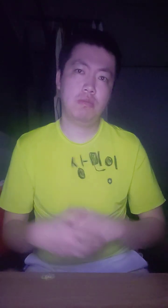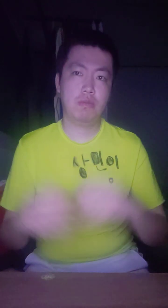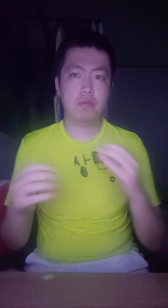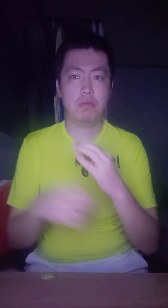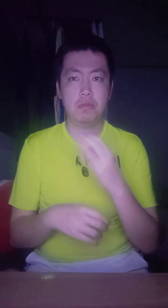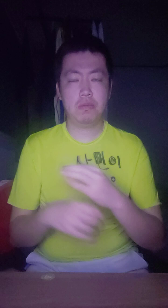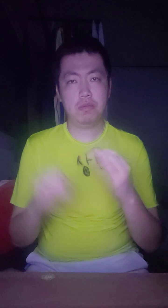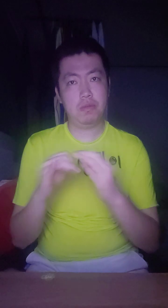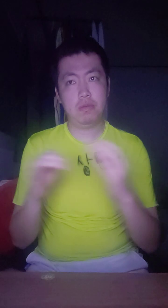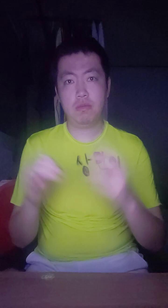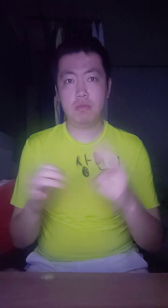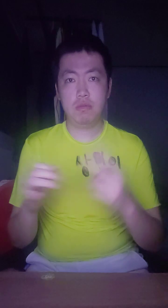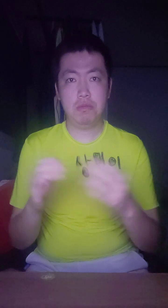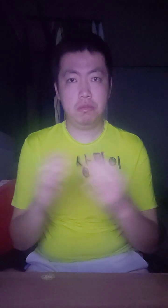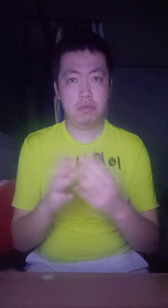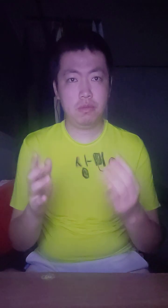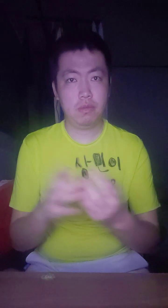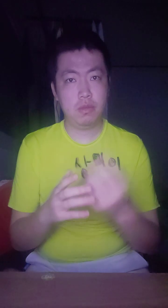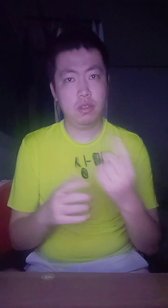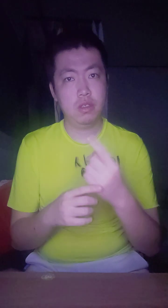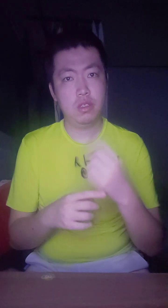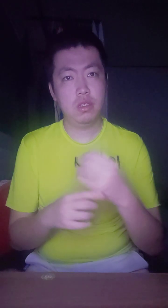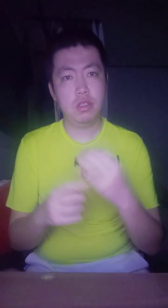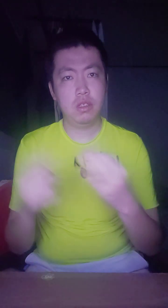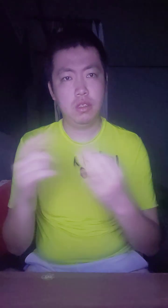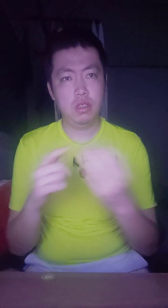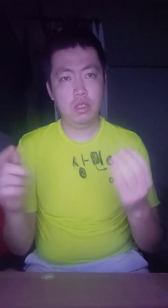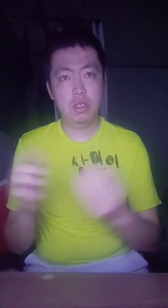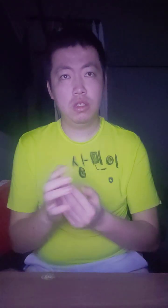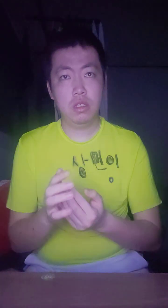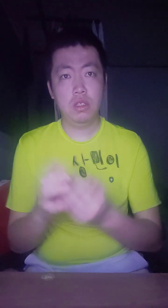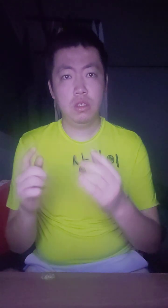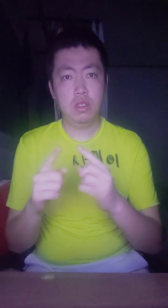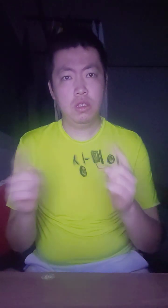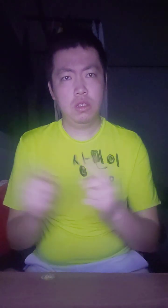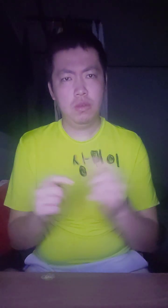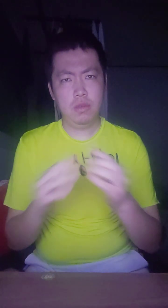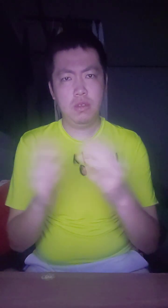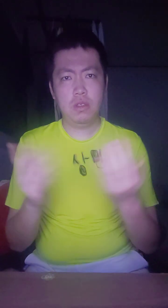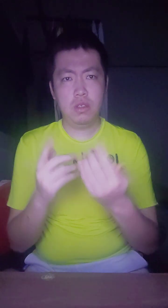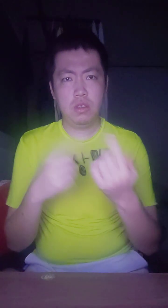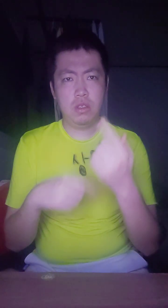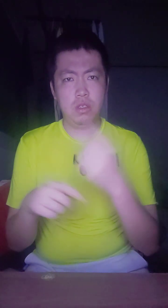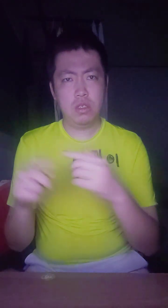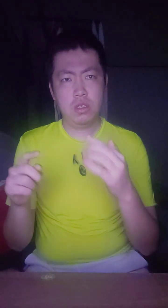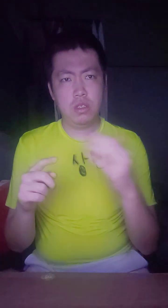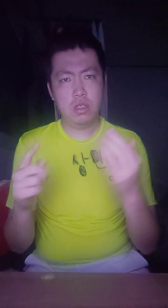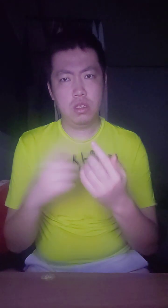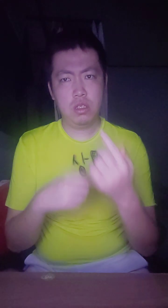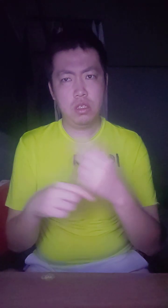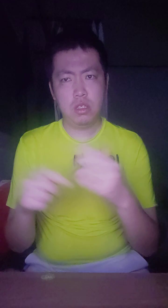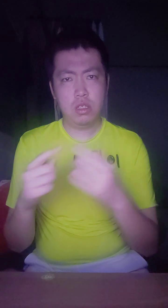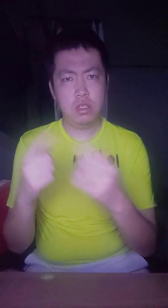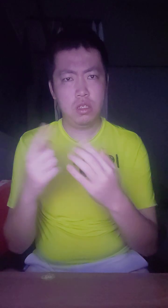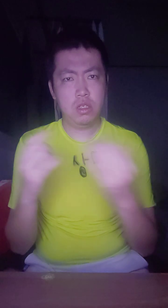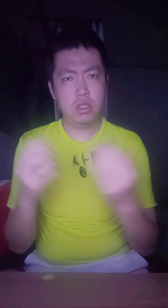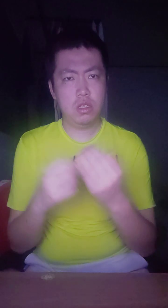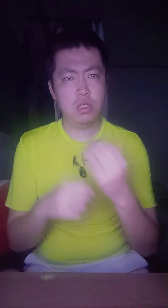2016년 12월 10일 16시 30분경 한 복집에서 볼 뽑고 17시 40분경